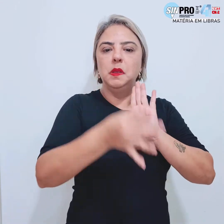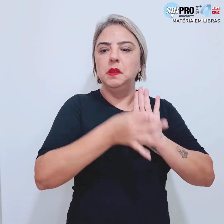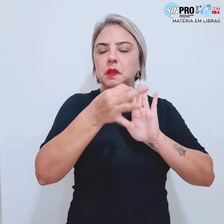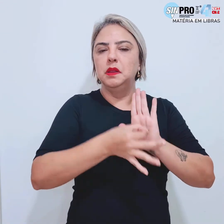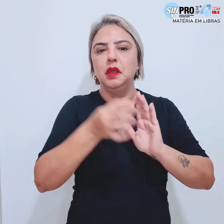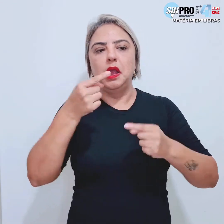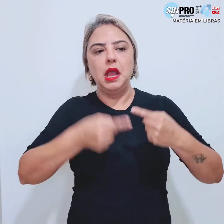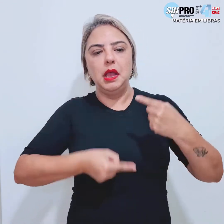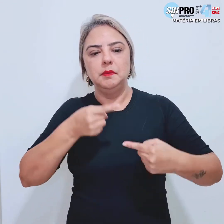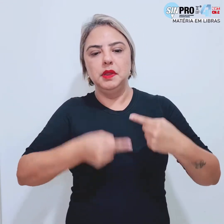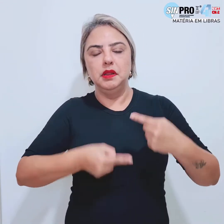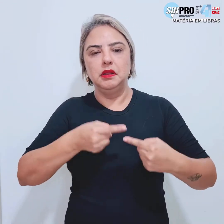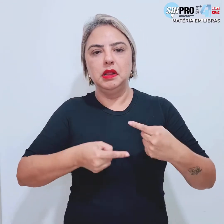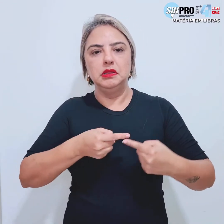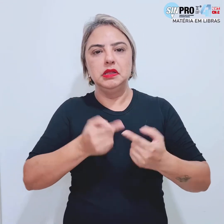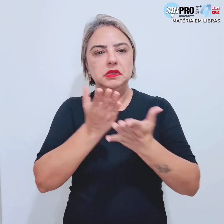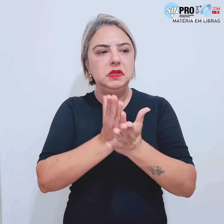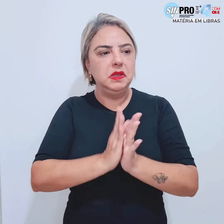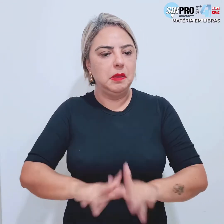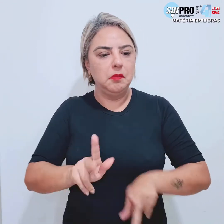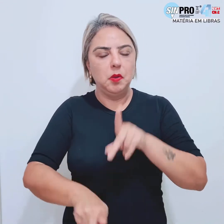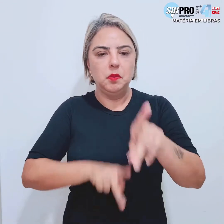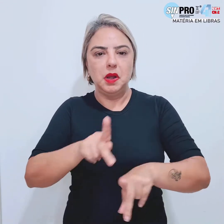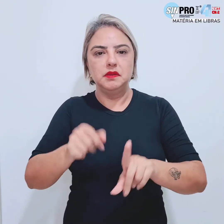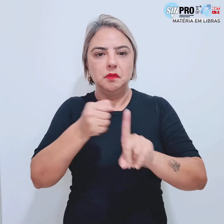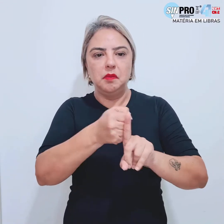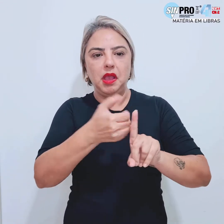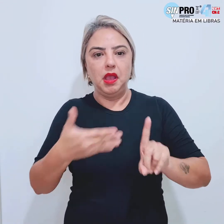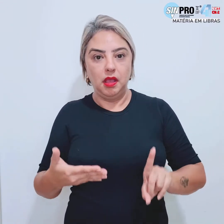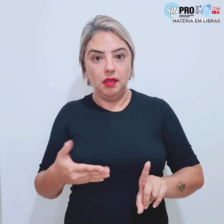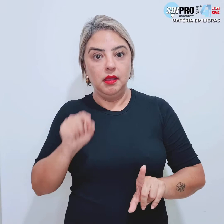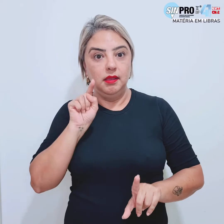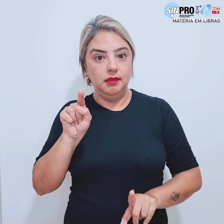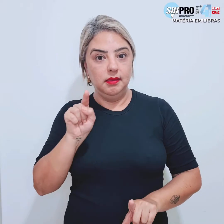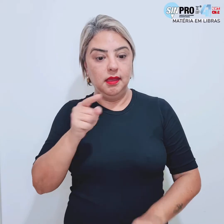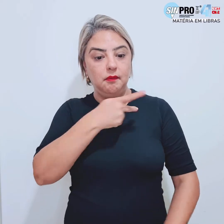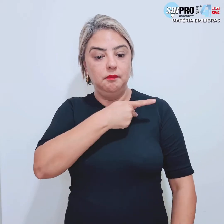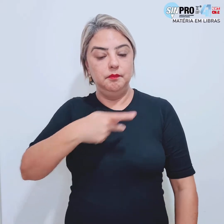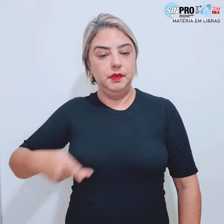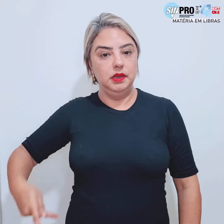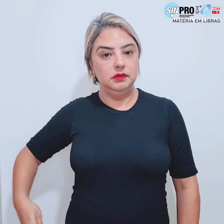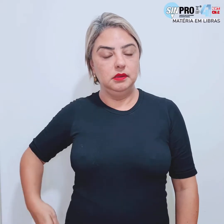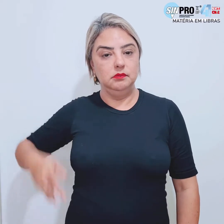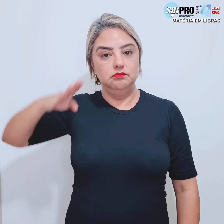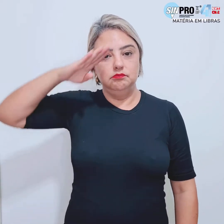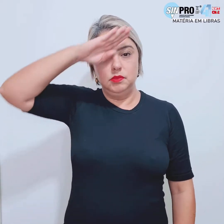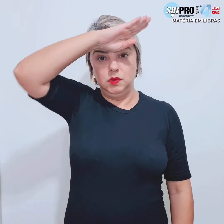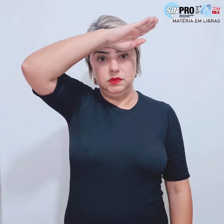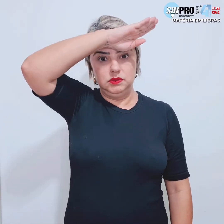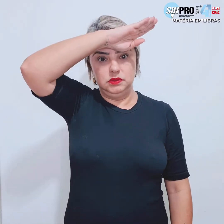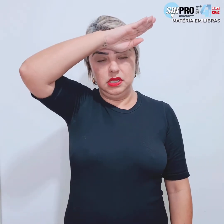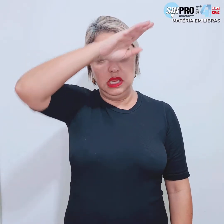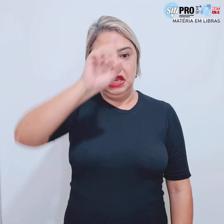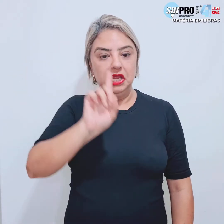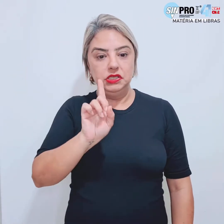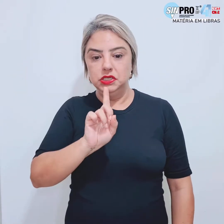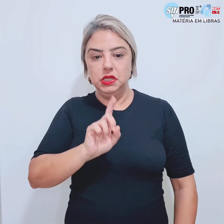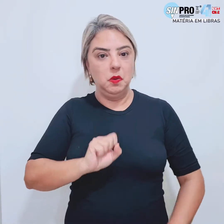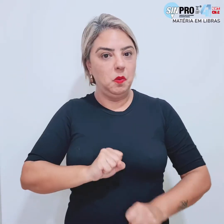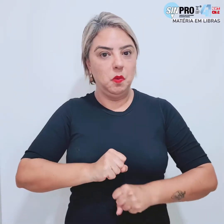a política do extermínio em massa, adotada pelo presidente da República, de não combater